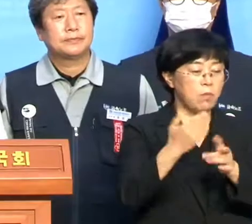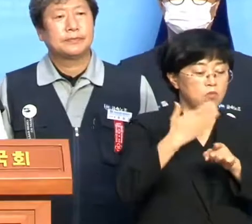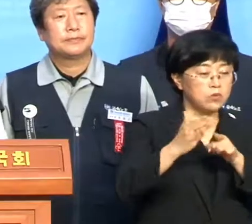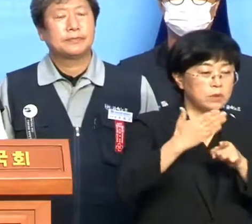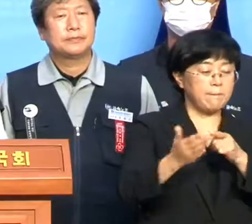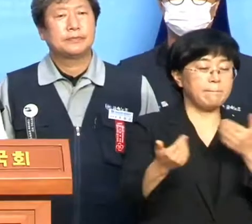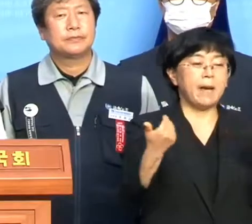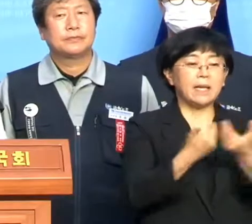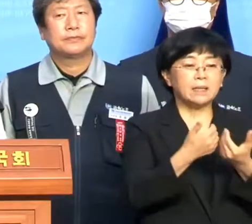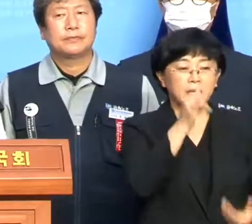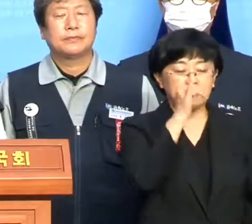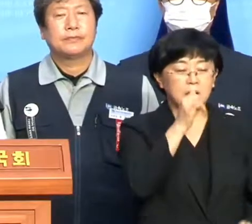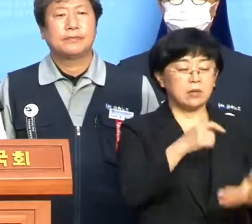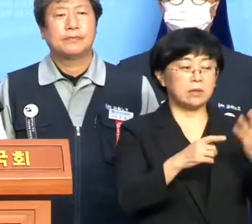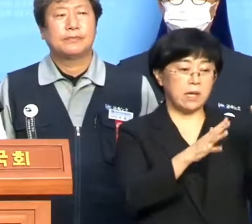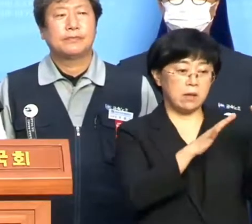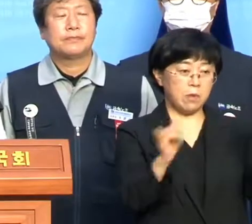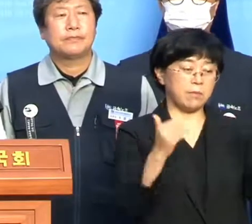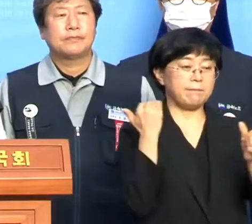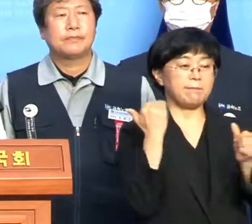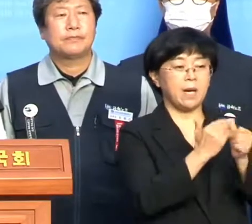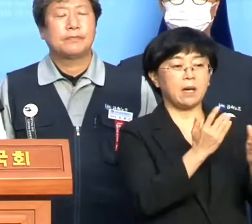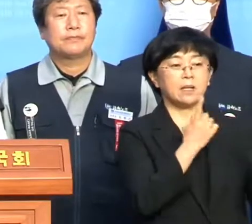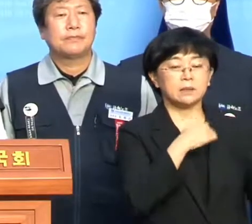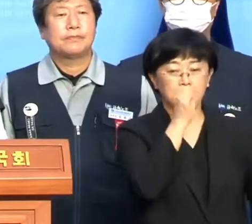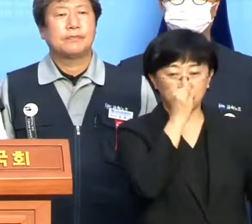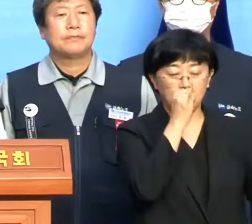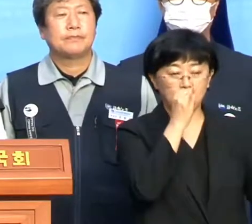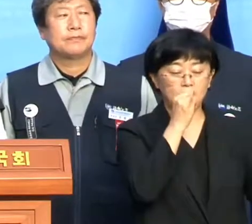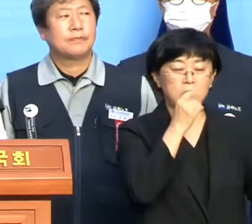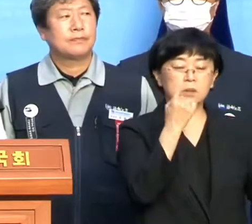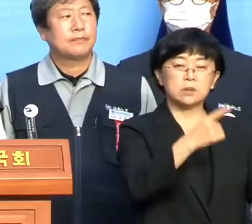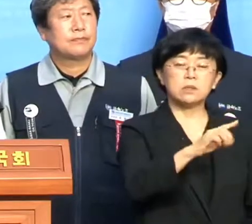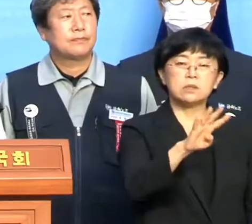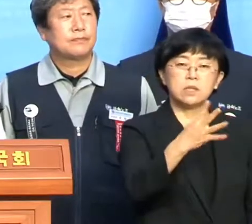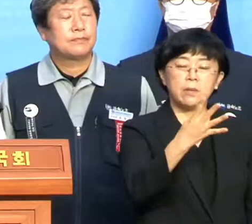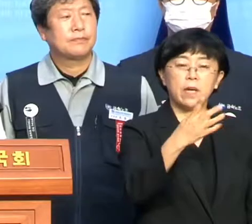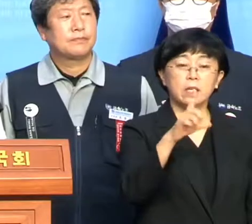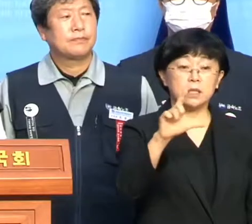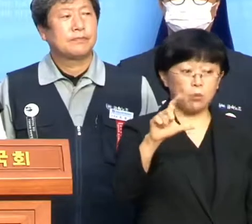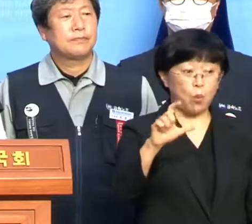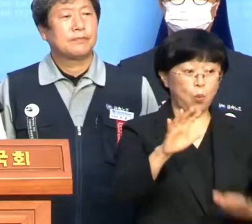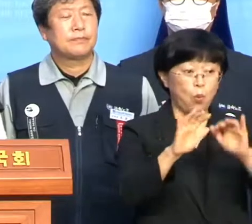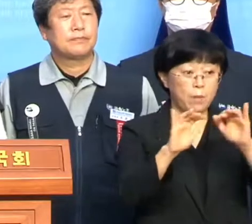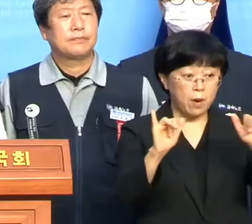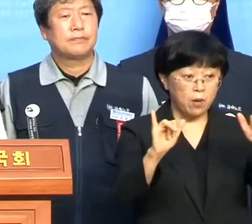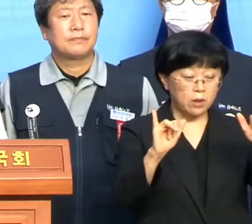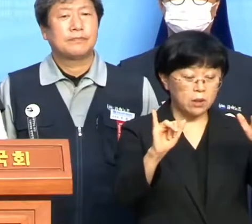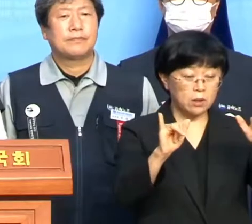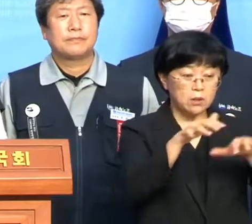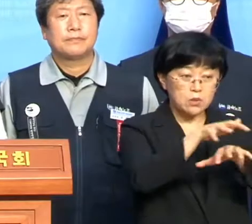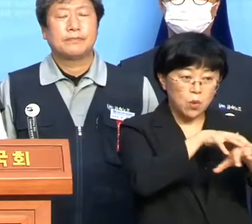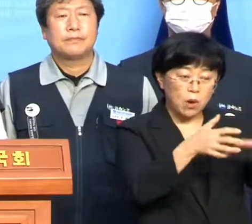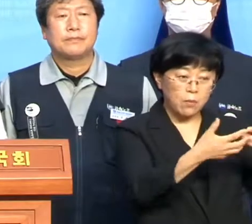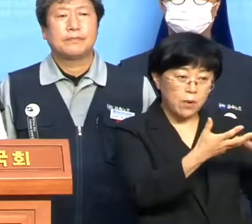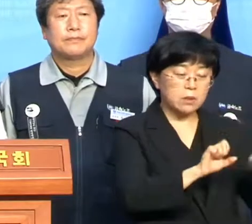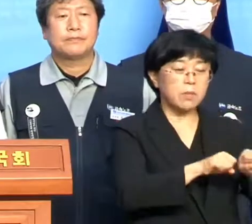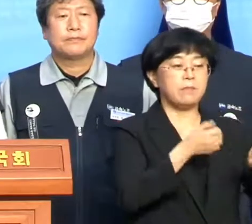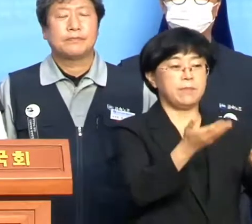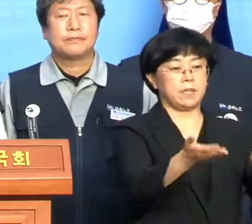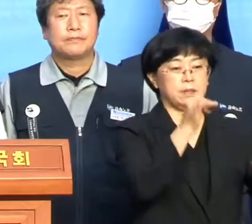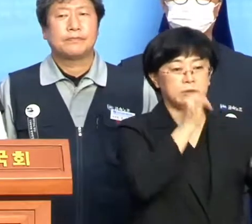했다는 이유로 4명이 해고 당했으며 1400 10 다스 맹 의 조합은 이 징계를